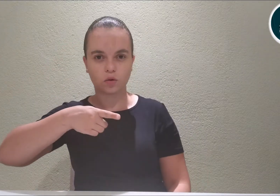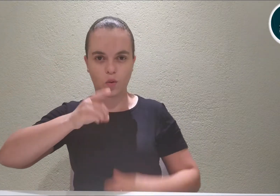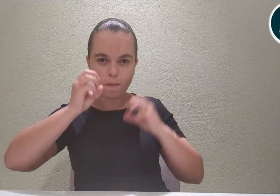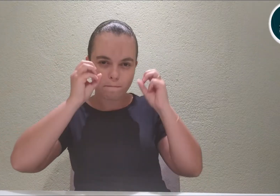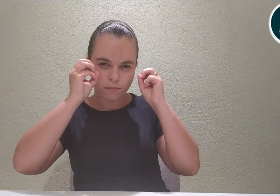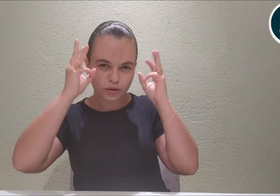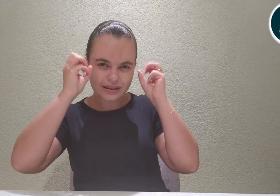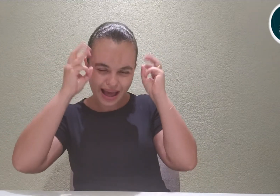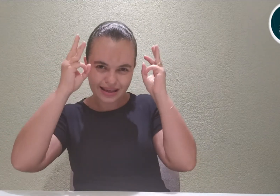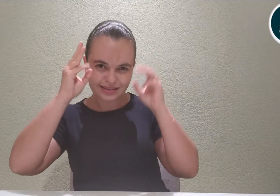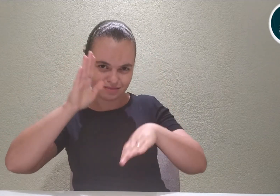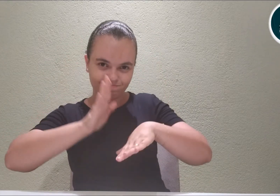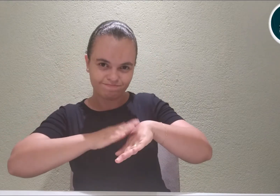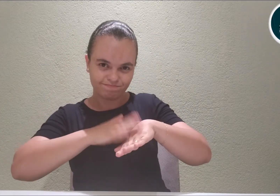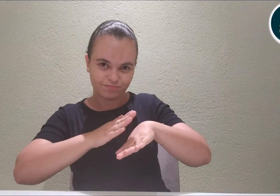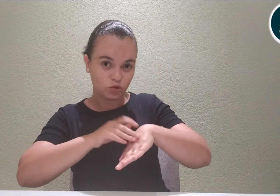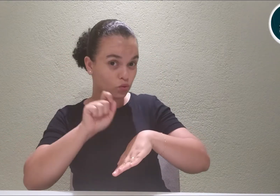e Deus lhe deu uma ordem.